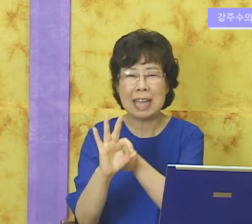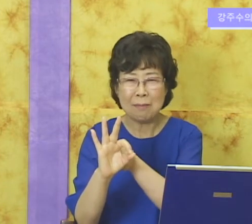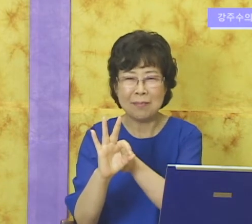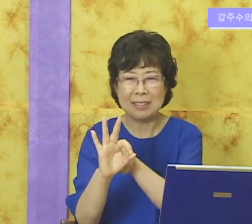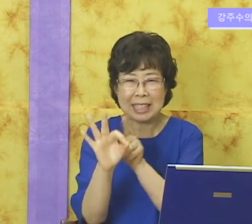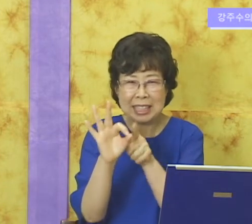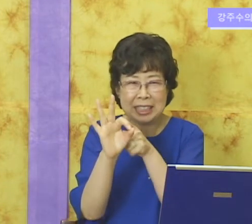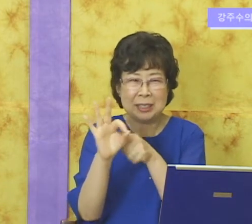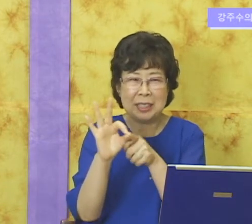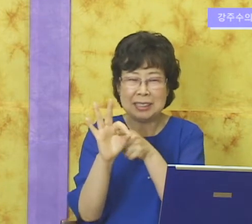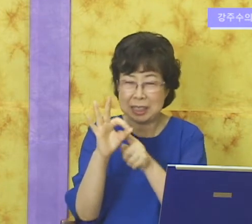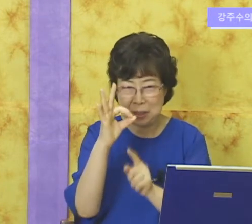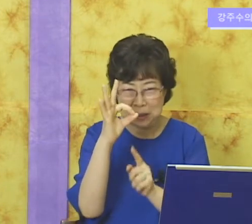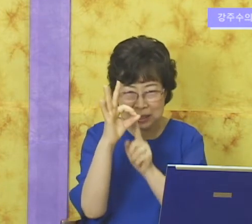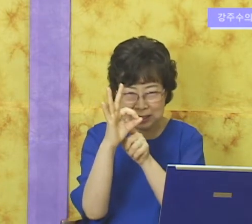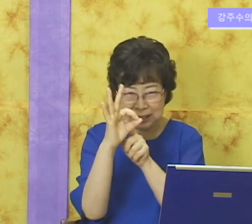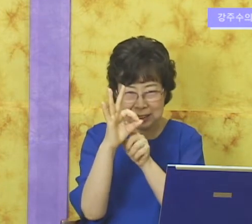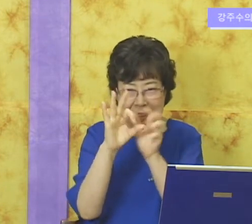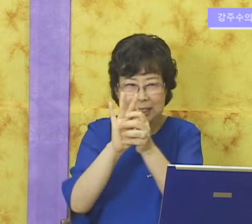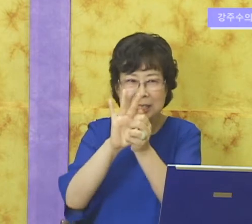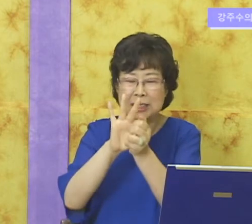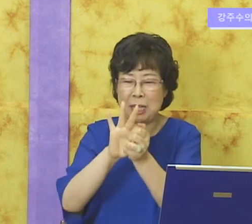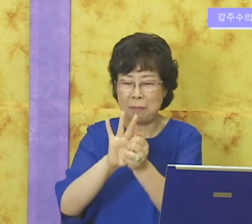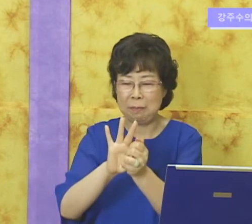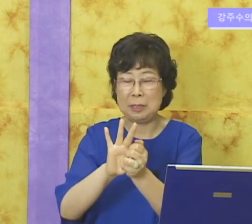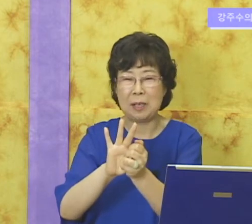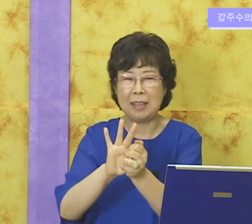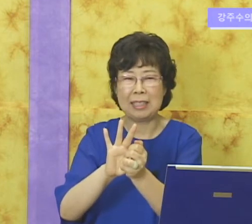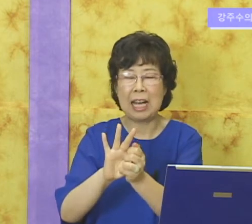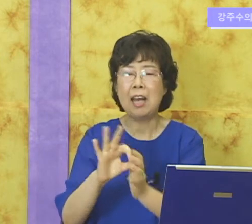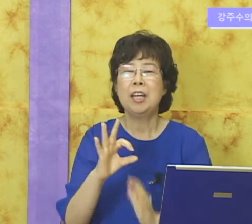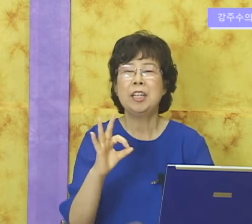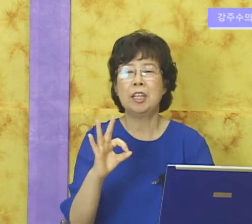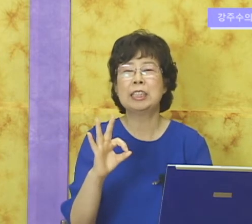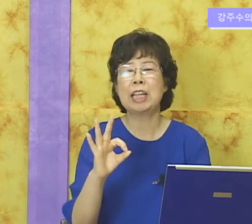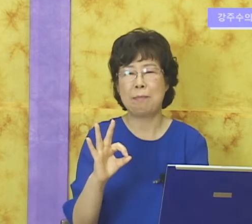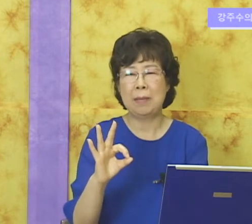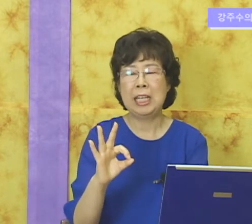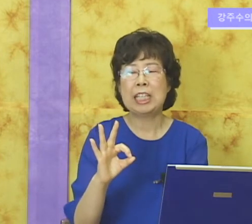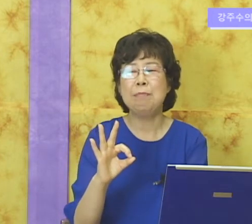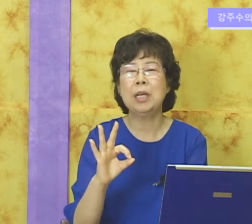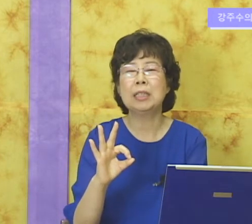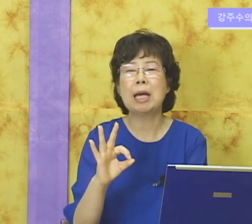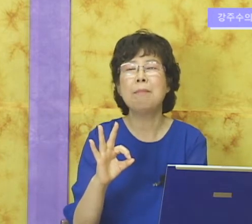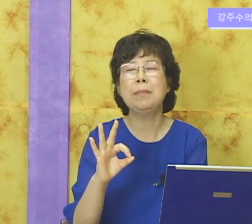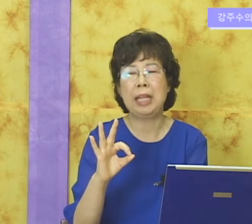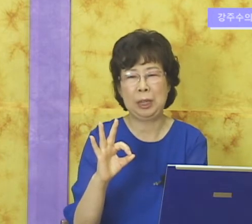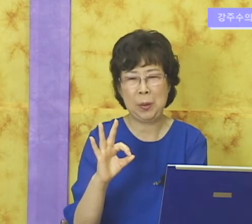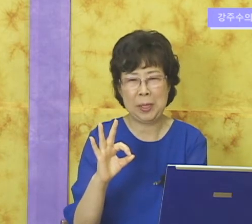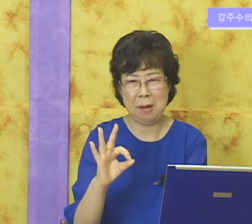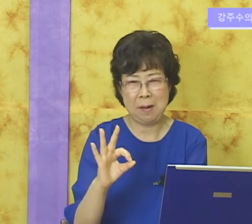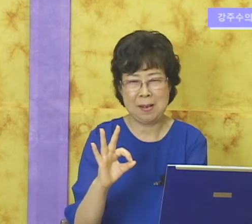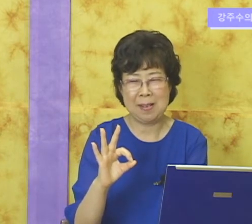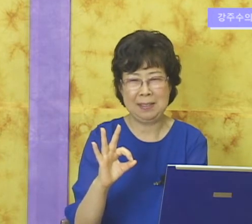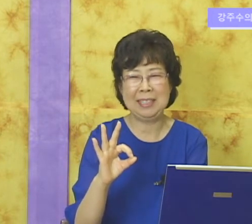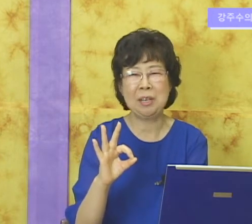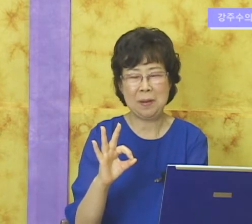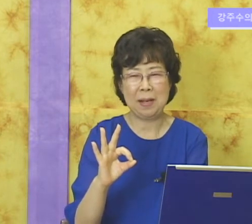영삼. 자, 이거 영자죠. 영. 자, 이거는 삼이죠. 그러니까 영삼. 김영삼 대통령. 이렇게